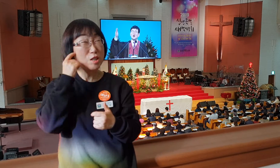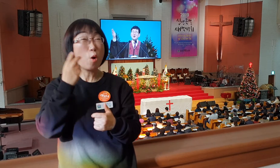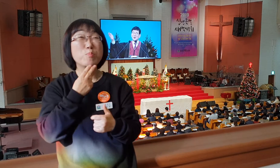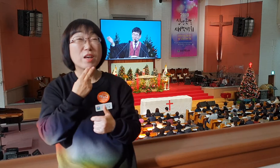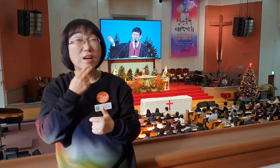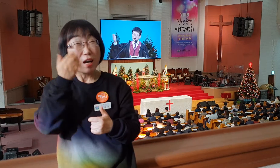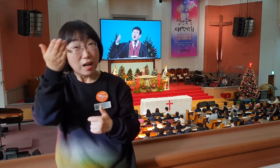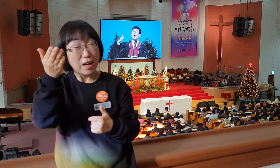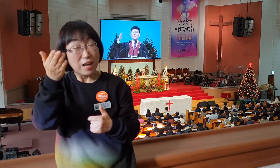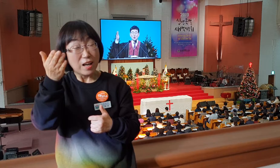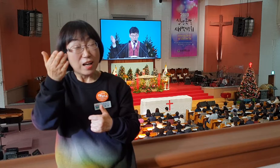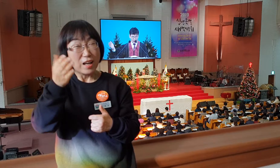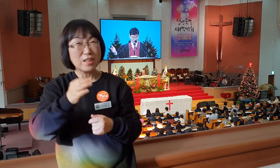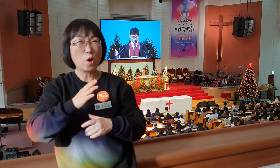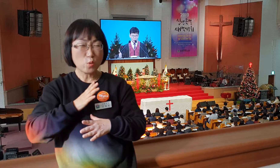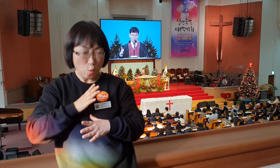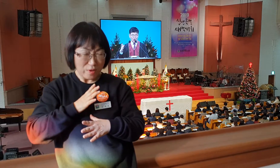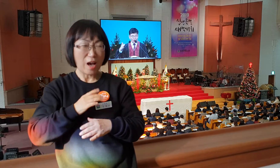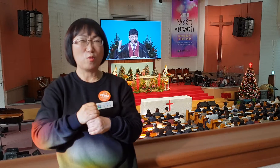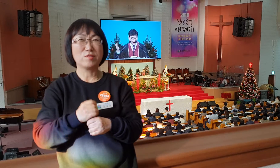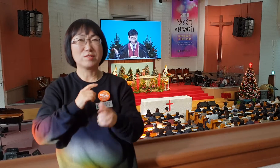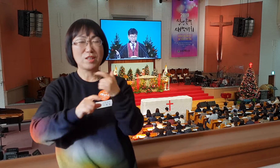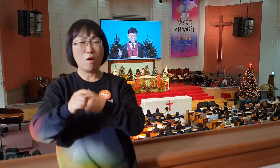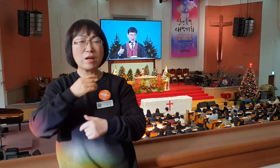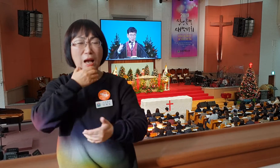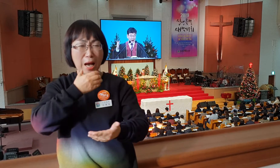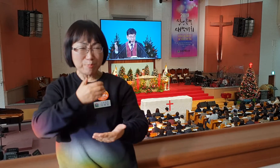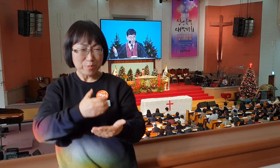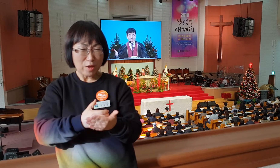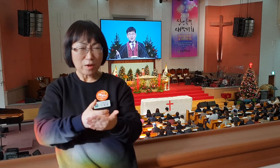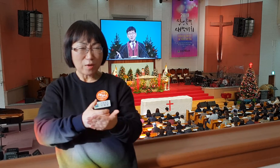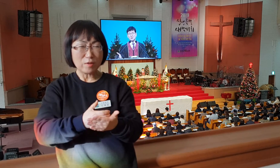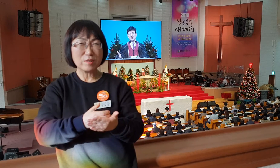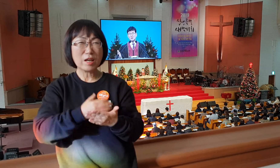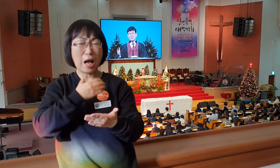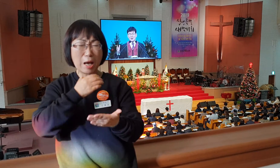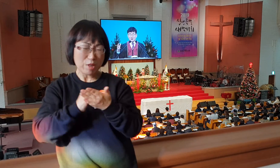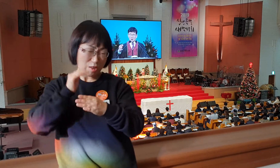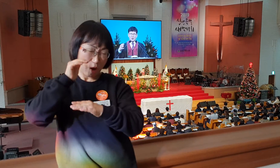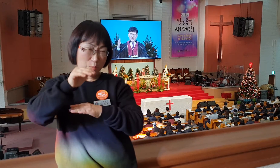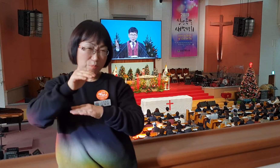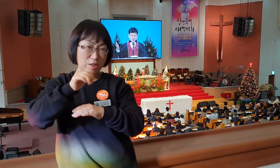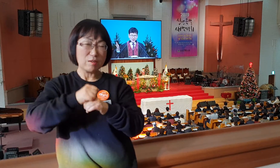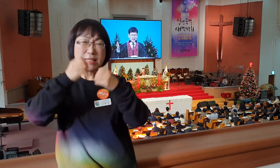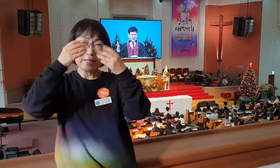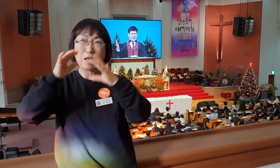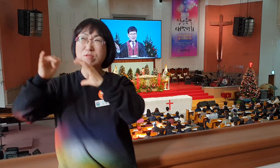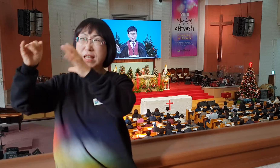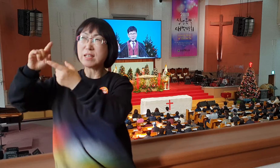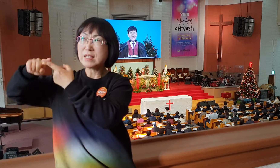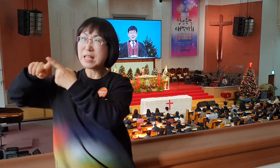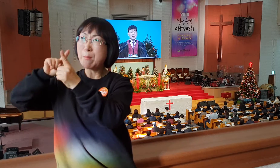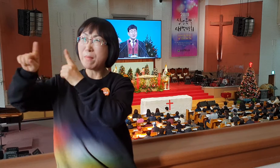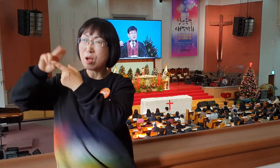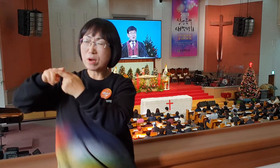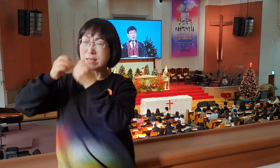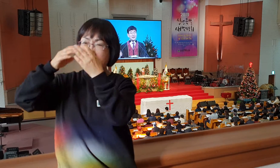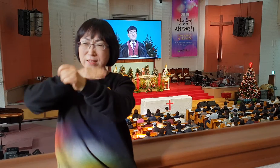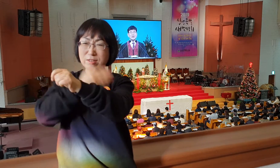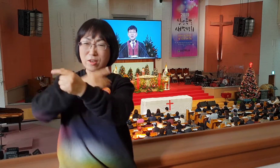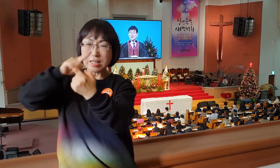넘어서 더 놀라운 것 더 감격하고 감탄이 넘치고 또 새로운 세상에 대한 이야기와 새